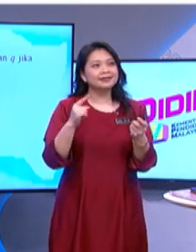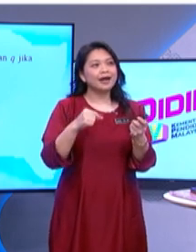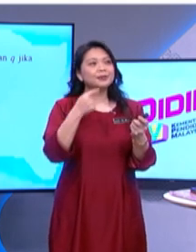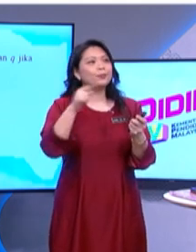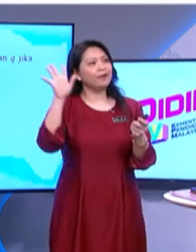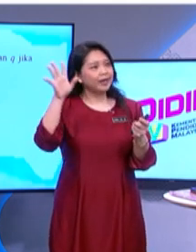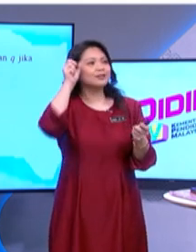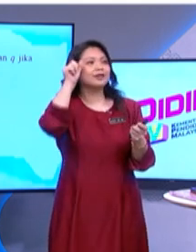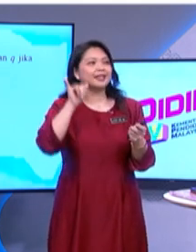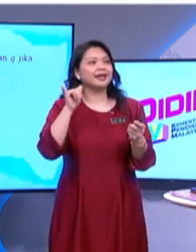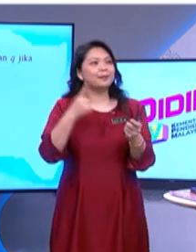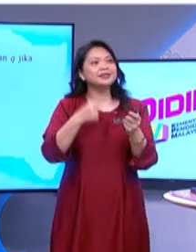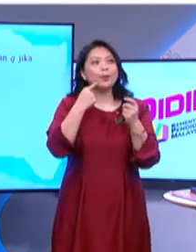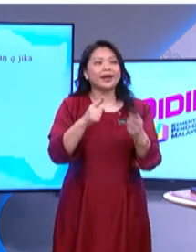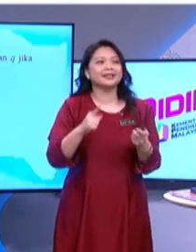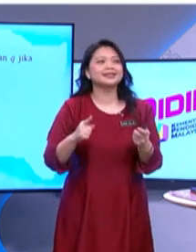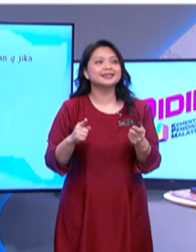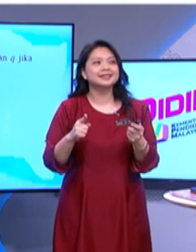Hai apa Jepang Oke sudah Nia Apa jawaban